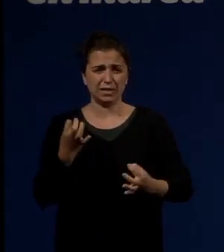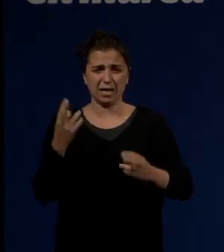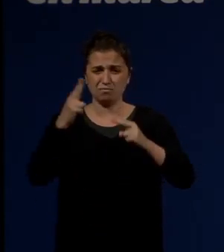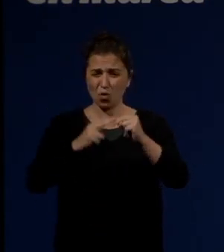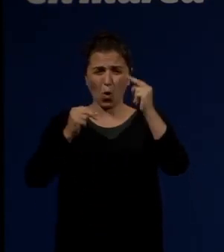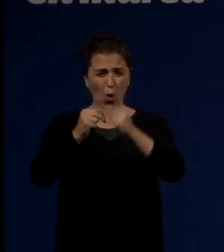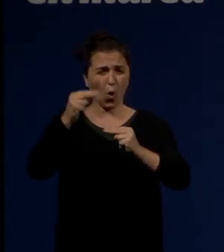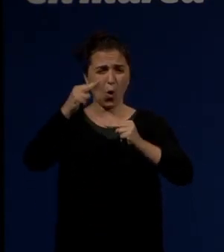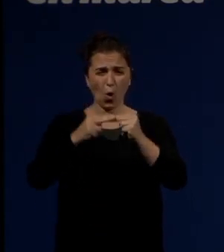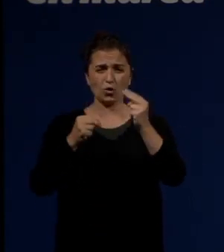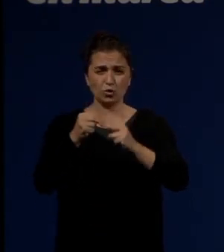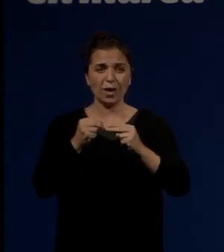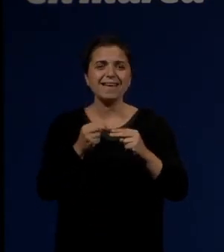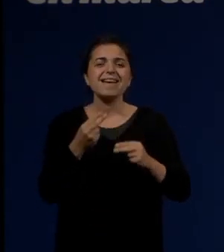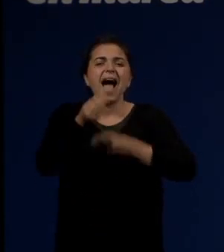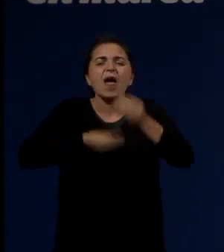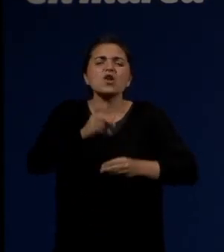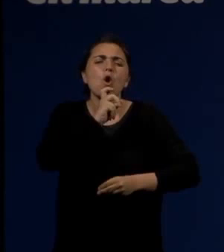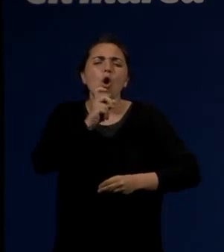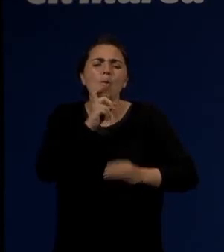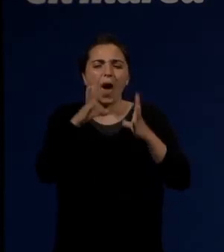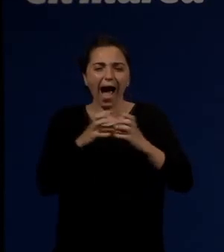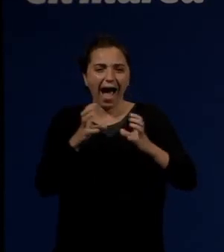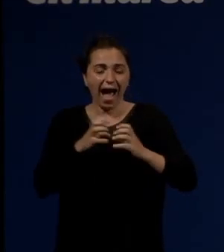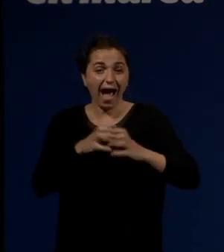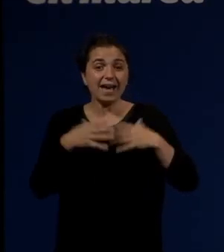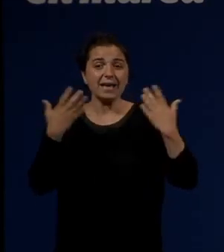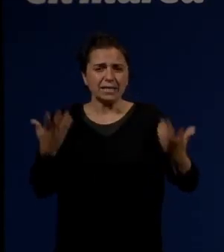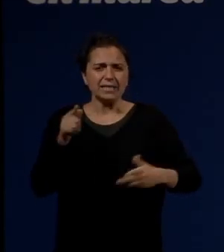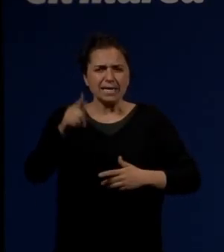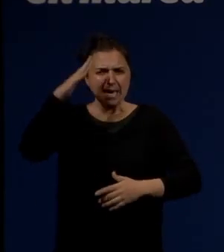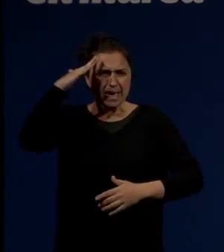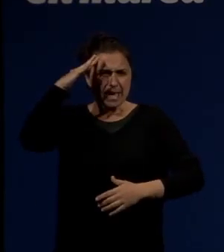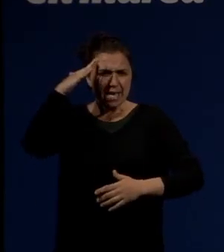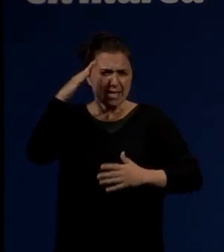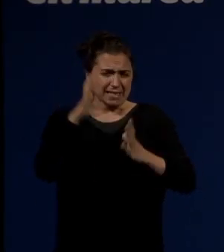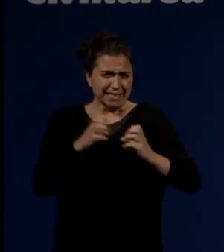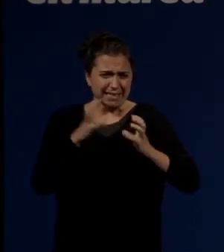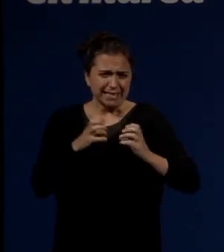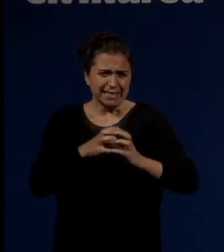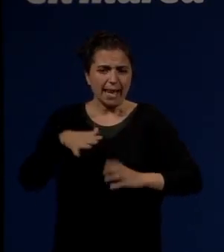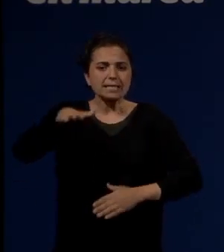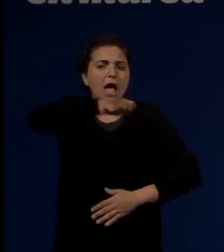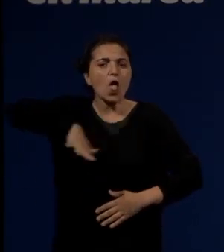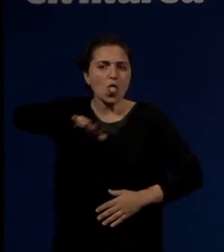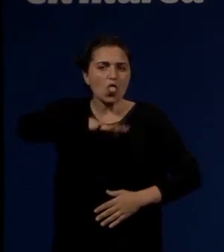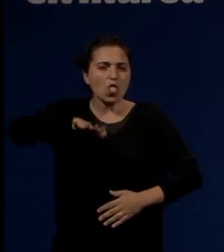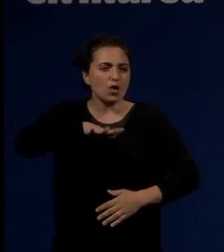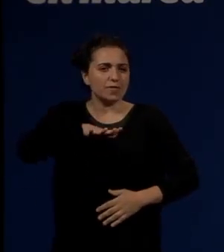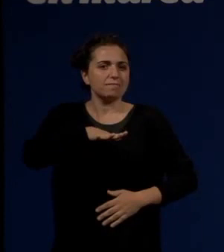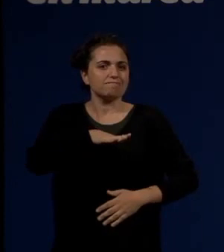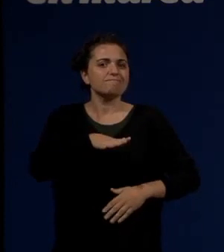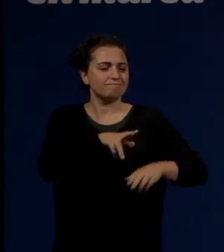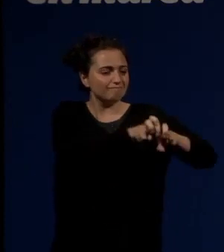e necesitamos facelo con ilusión. E esa ilusión está hoxe representada nesta persona que teño a miña